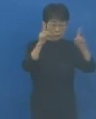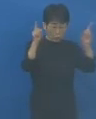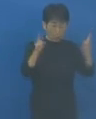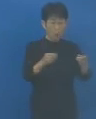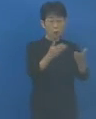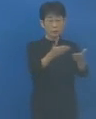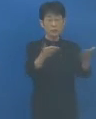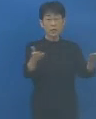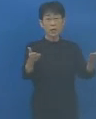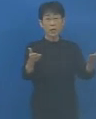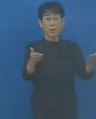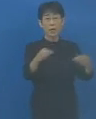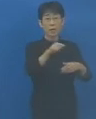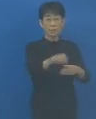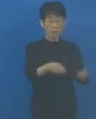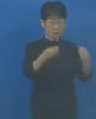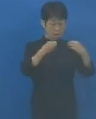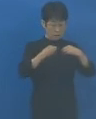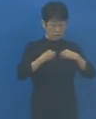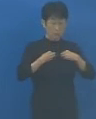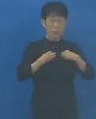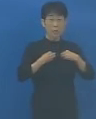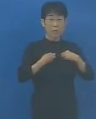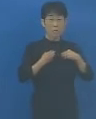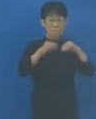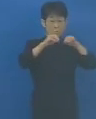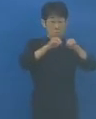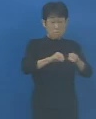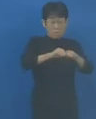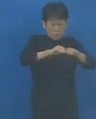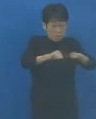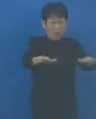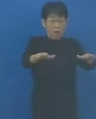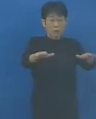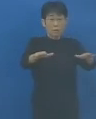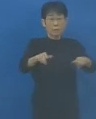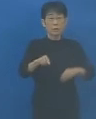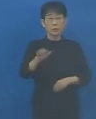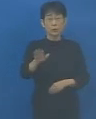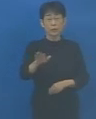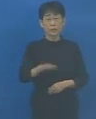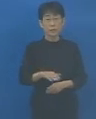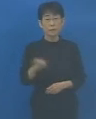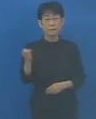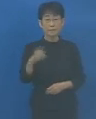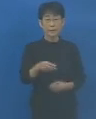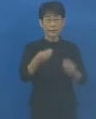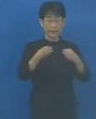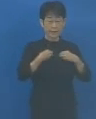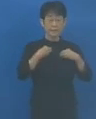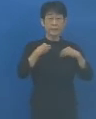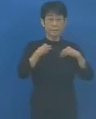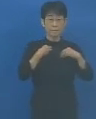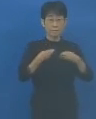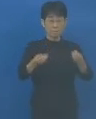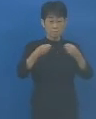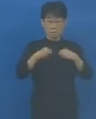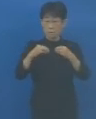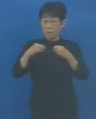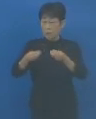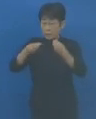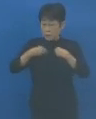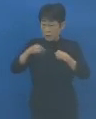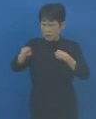で感染が一気に広がったりあるいは感染の感染が県内に持ち込まれた